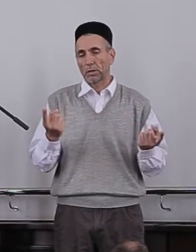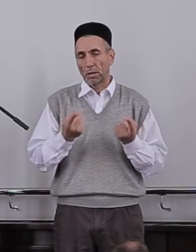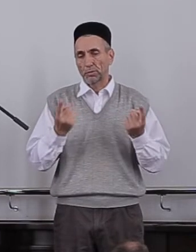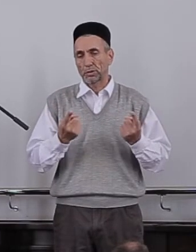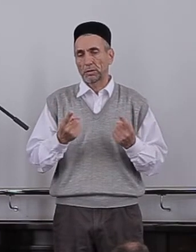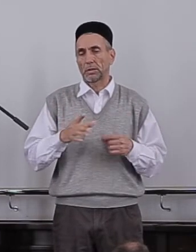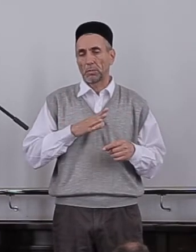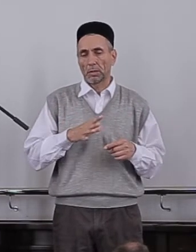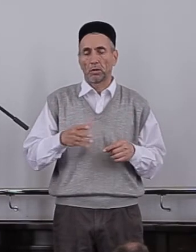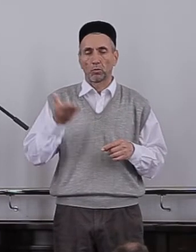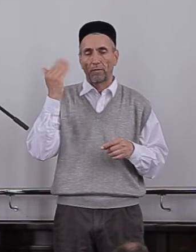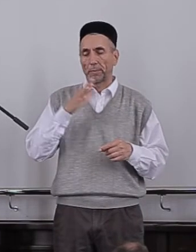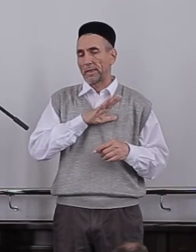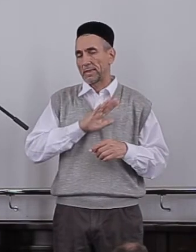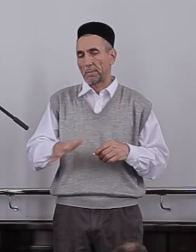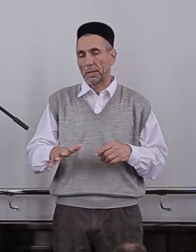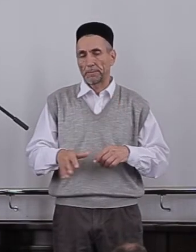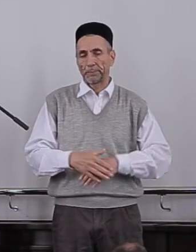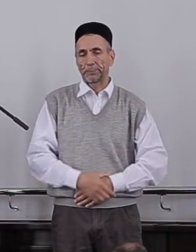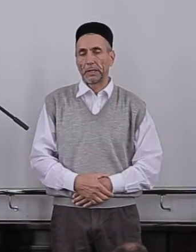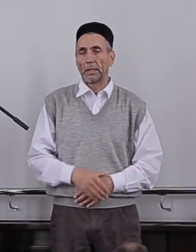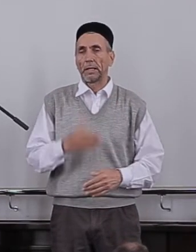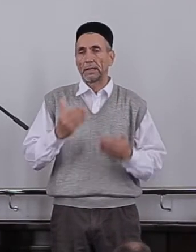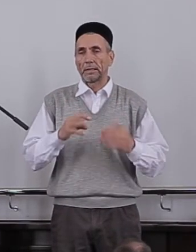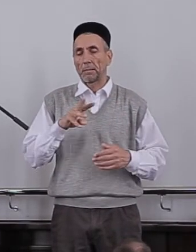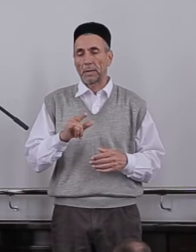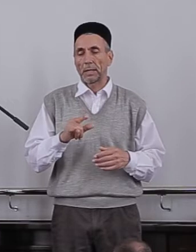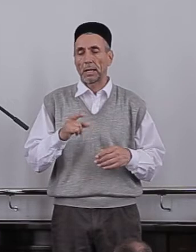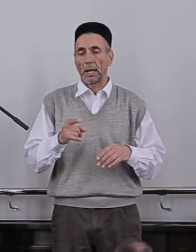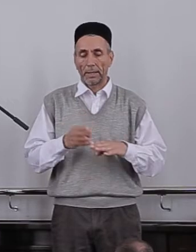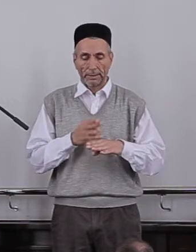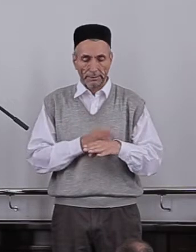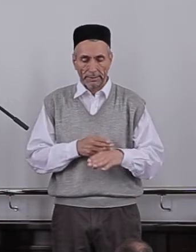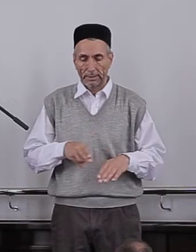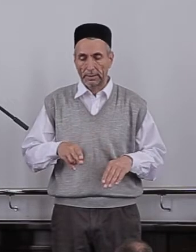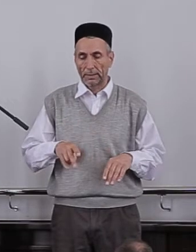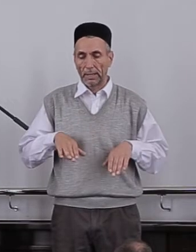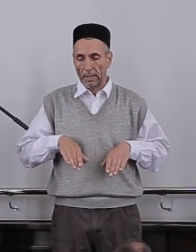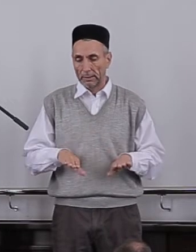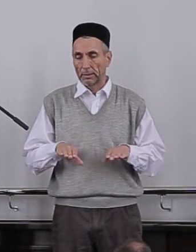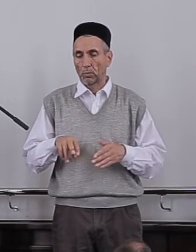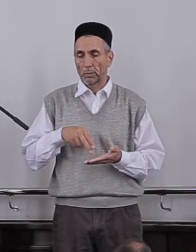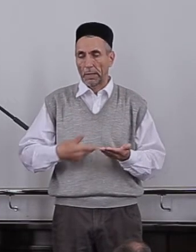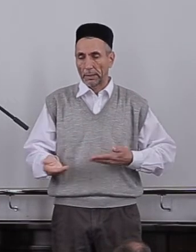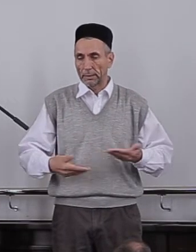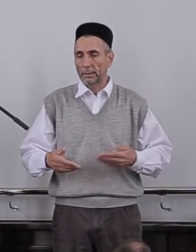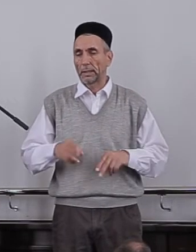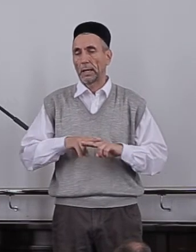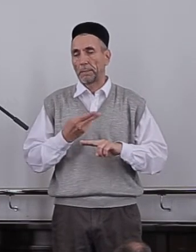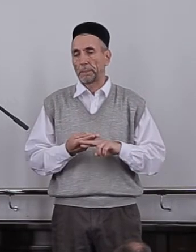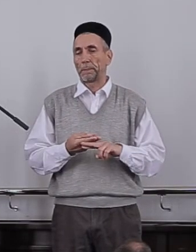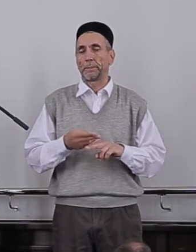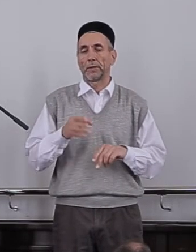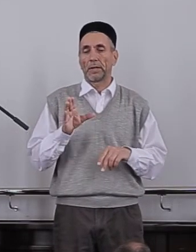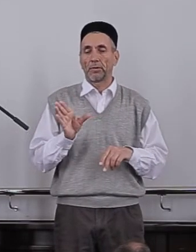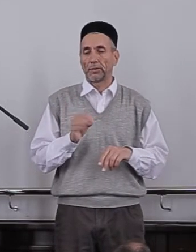бездәге кебек табиблар булмаган. Һәм дә инде дә без ул аяк киемне наскисыз йөрсәк, Өзің бірінші